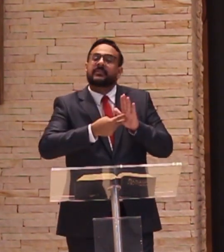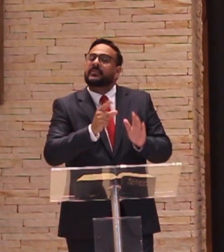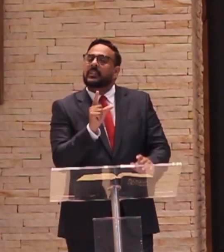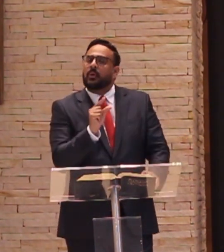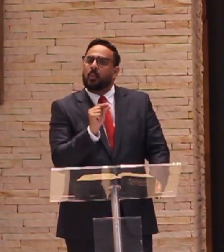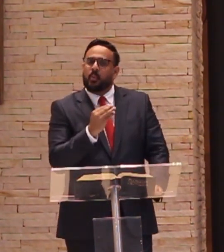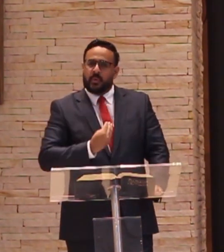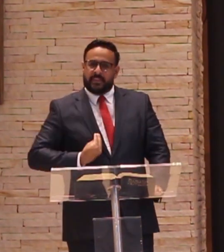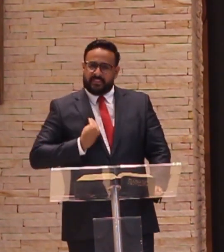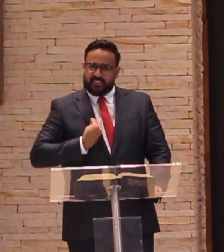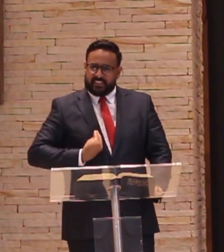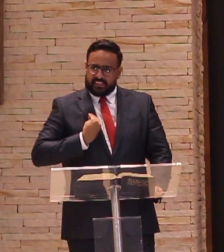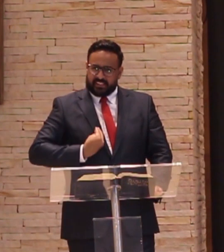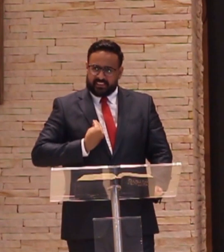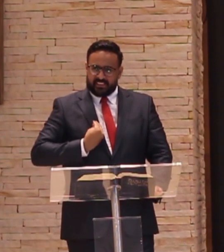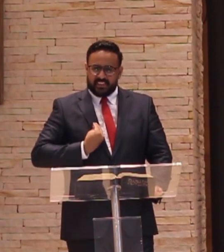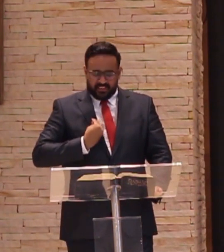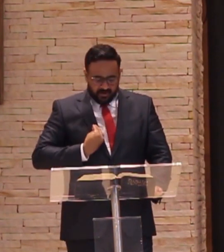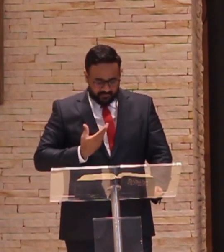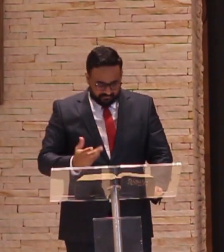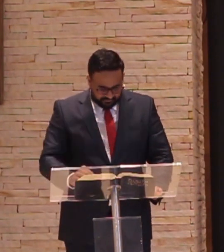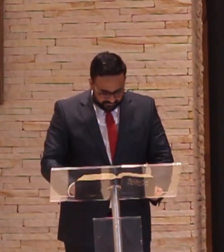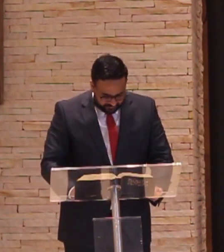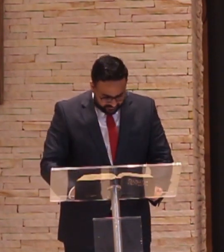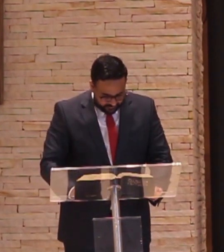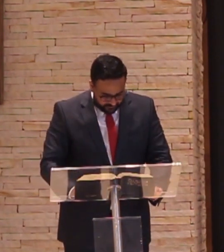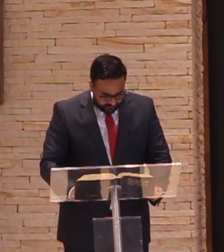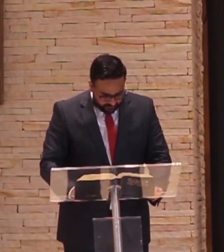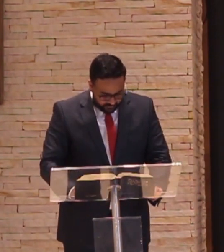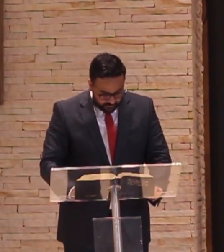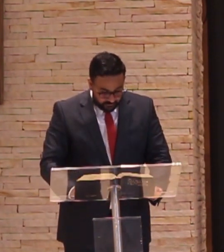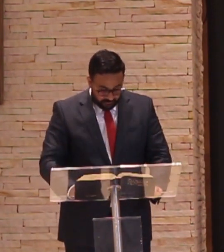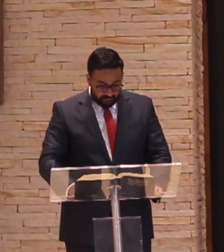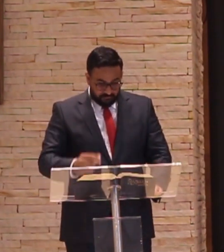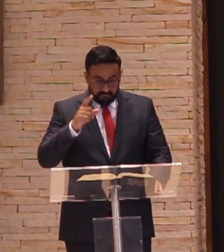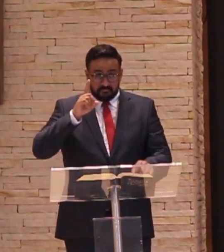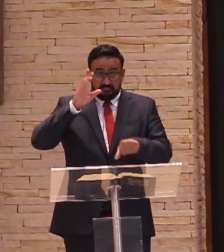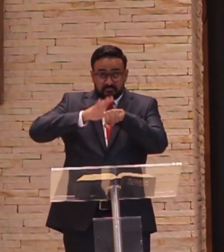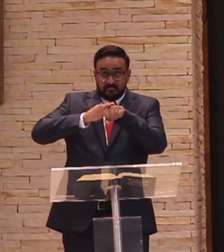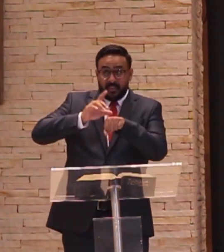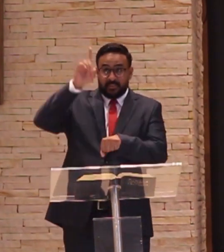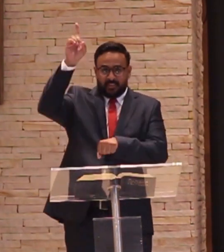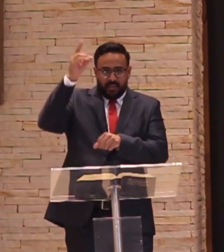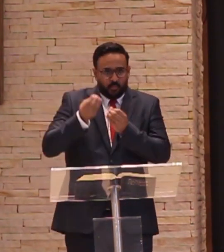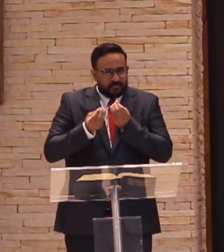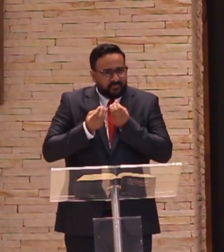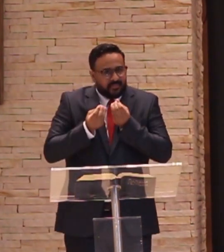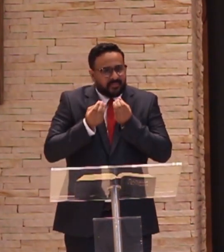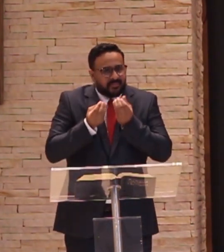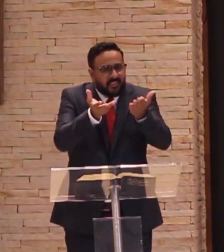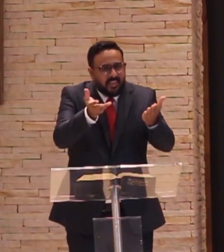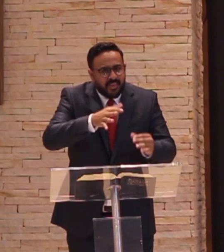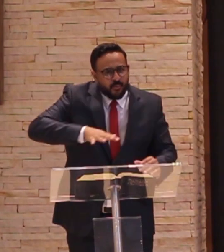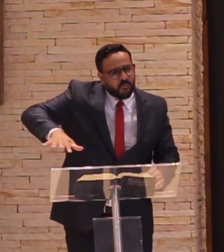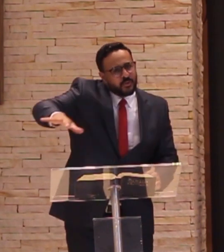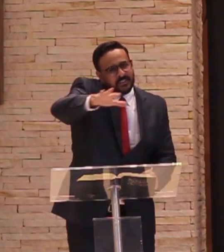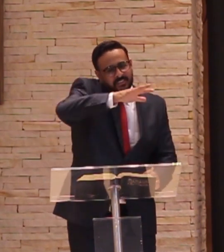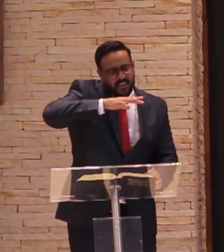Porque a vida da carne está no sangue. Eu vô-lo tenho